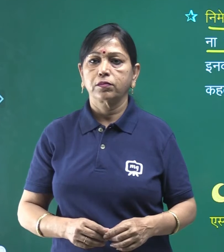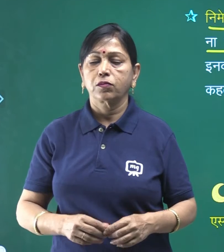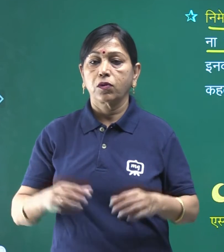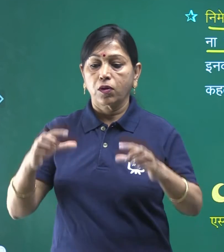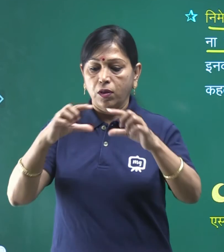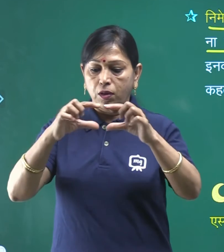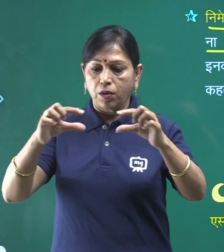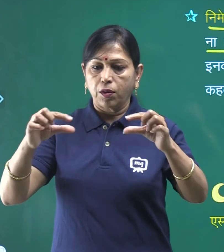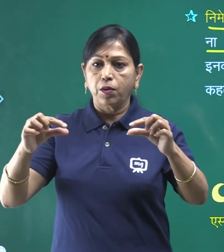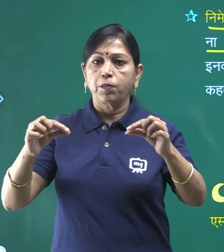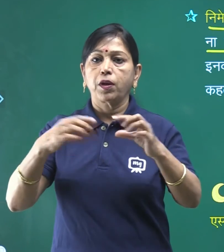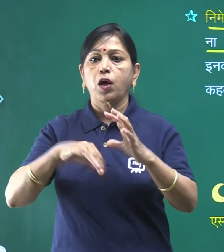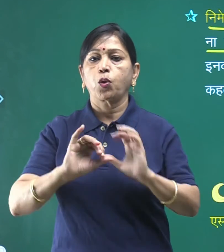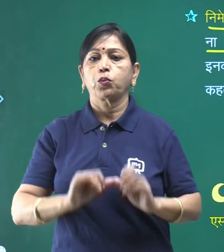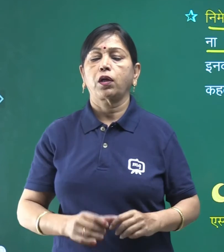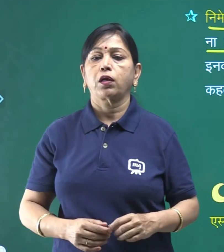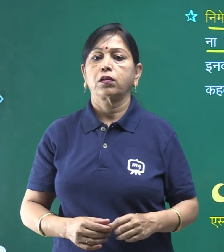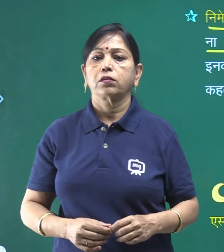बेलनाकार होता है।